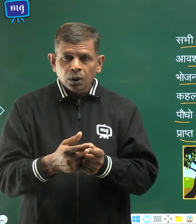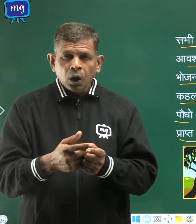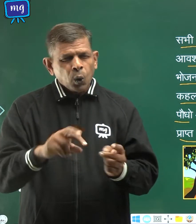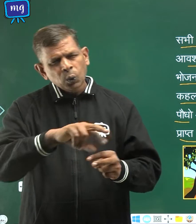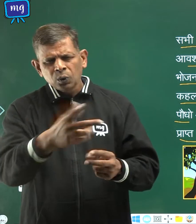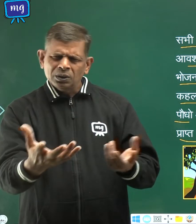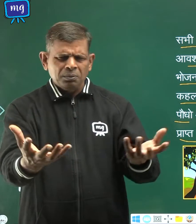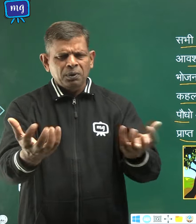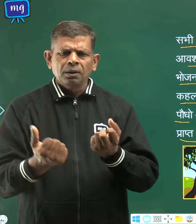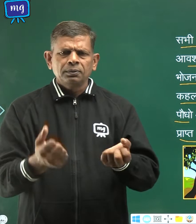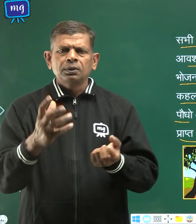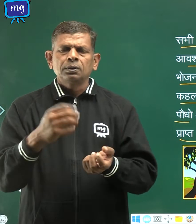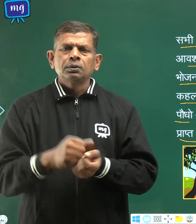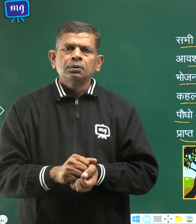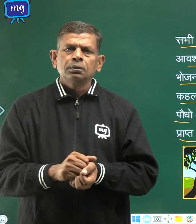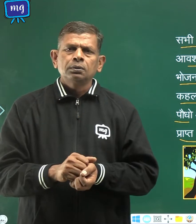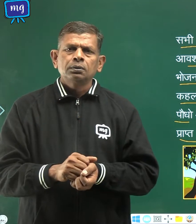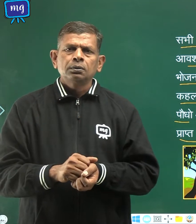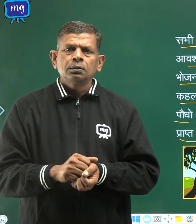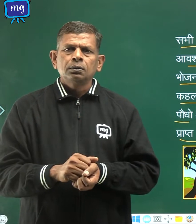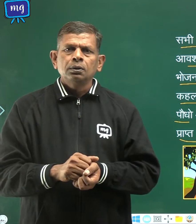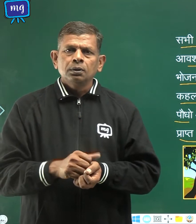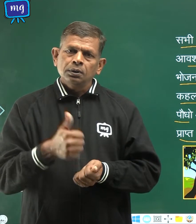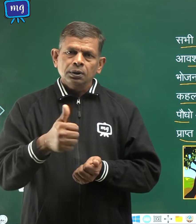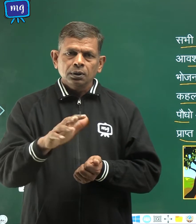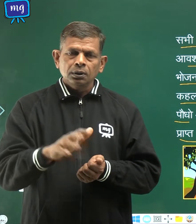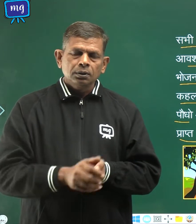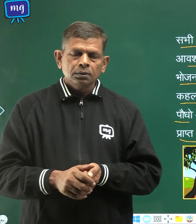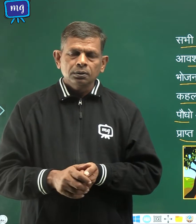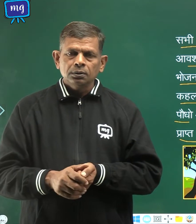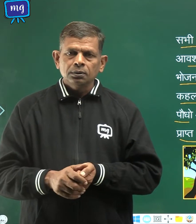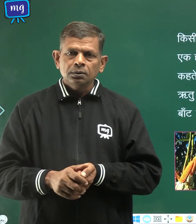दोनों से ही प्राप्त करते हैं। ठीक है ना।